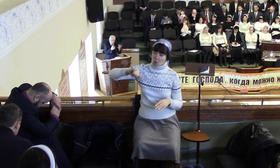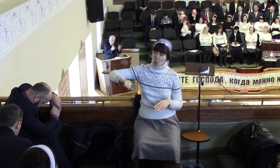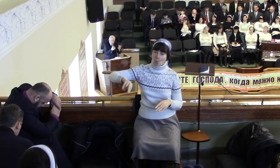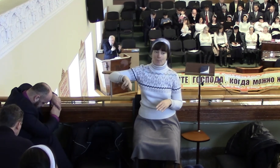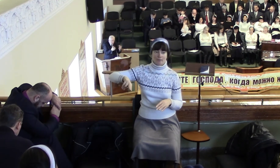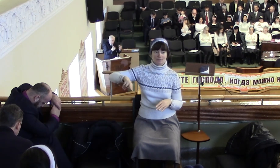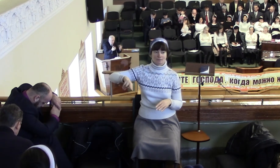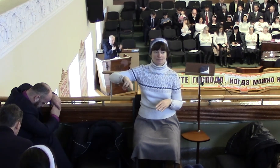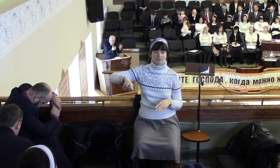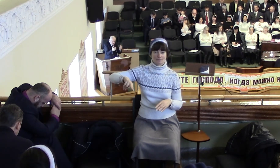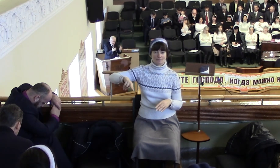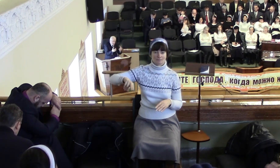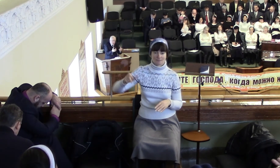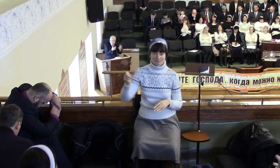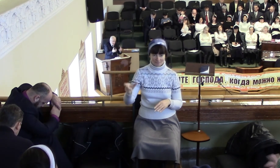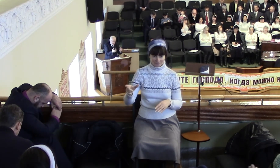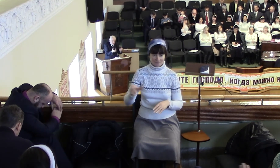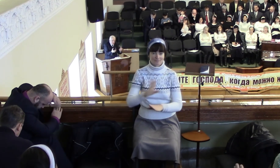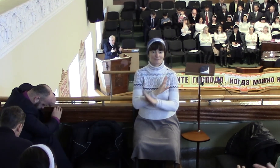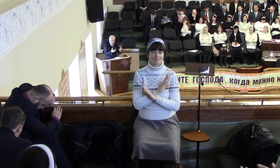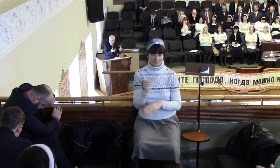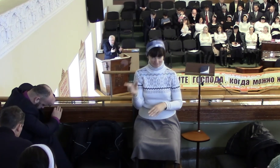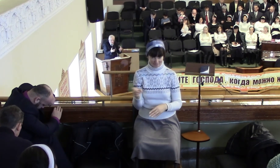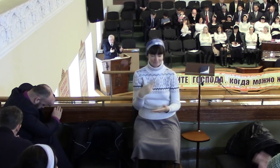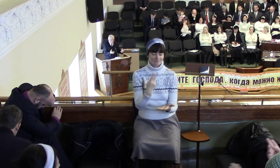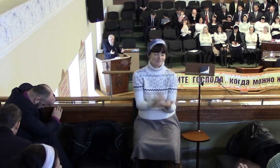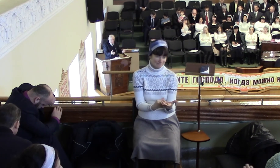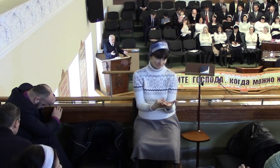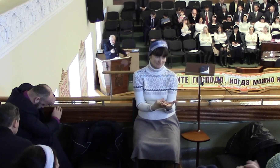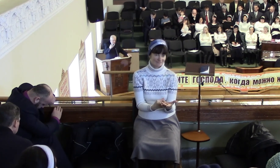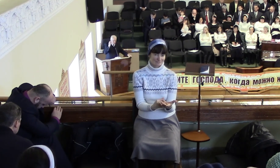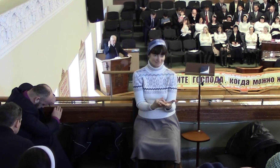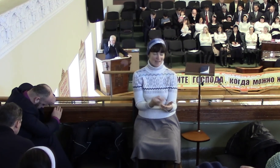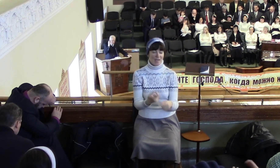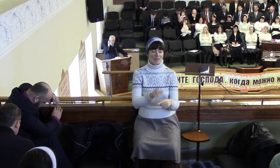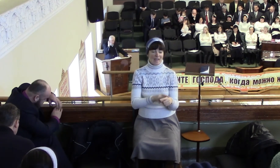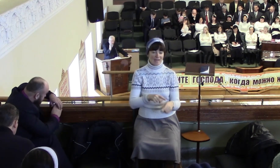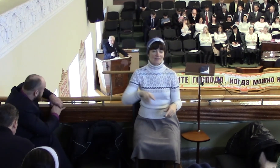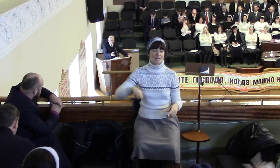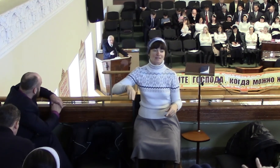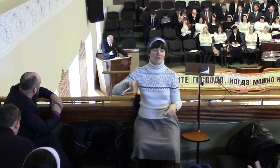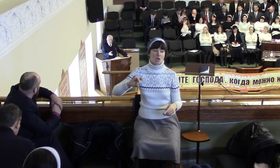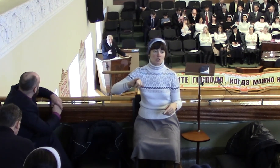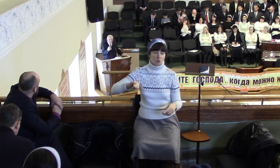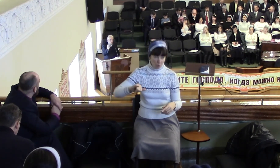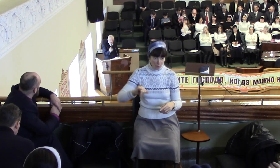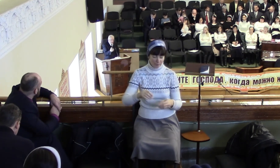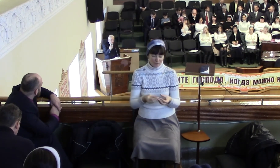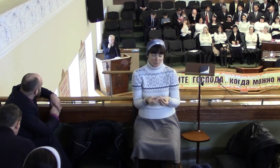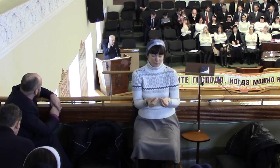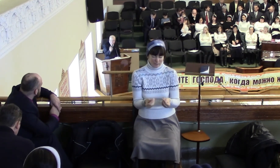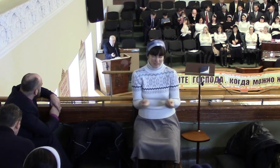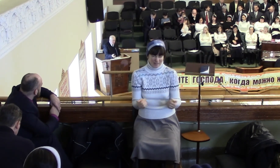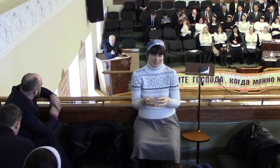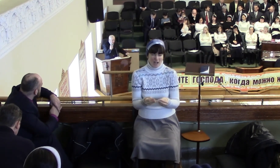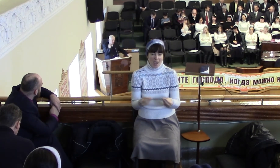спас отсюда. И разложение – это грех, братья и сестры. И Христос взял грех на себя, и избави нас